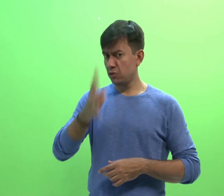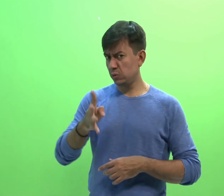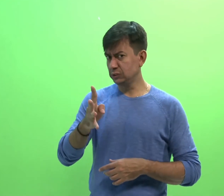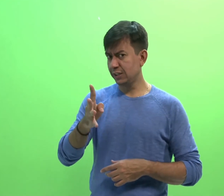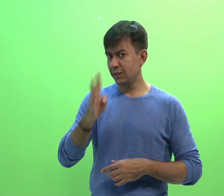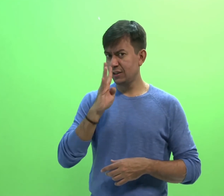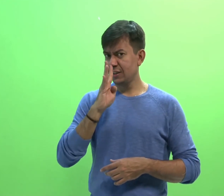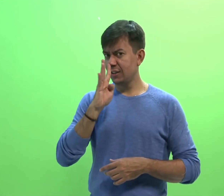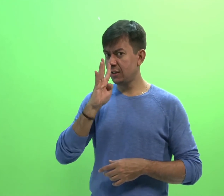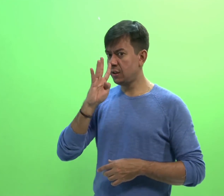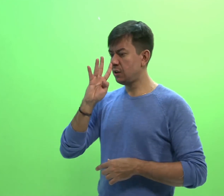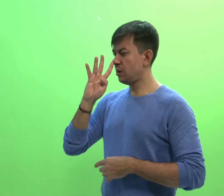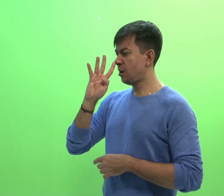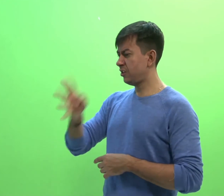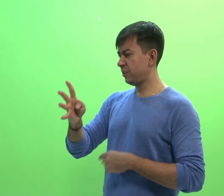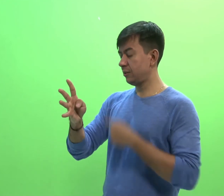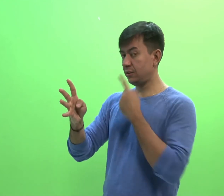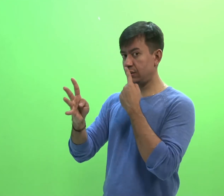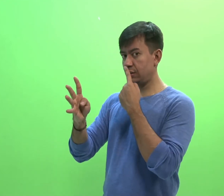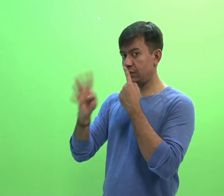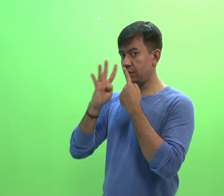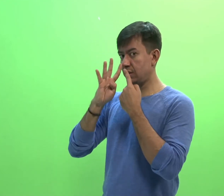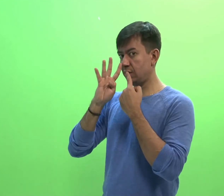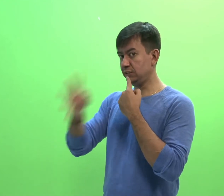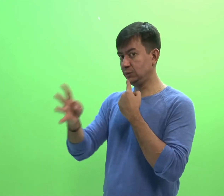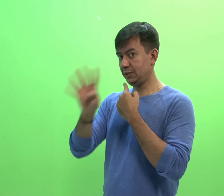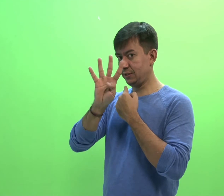Acusar será a ponta do nariz.